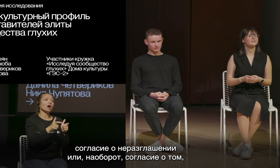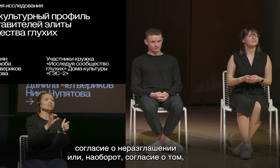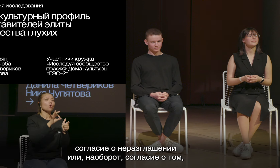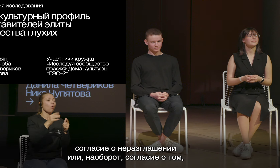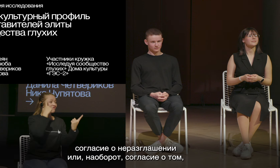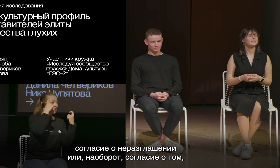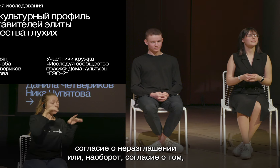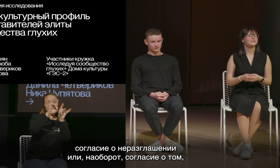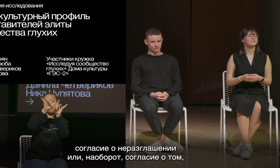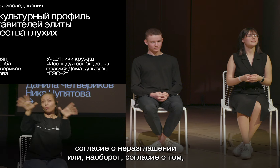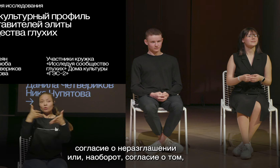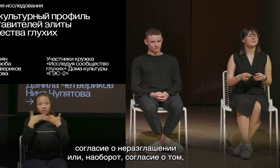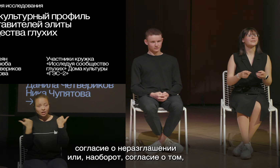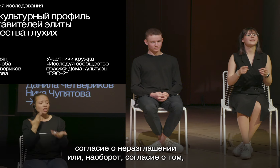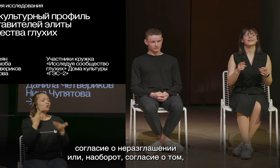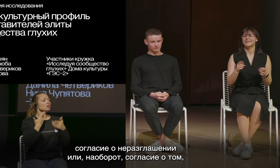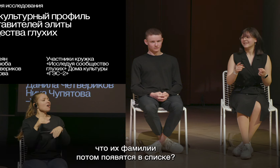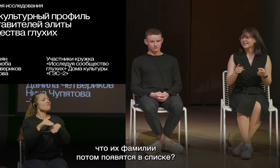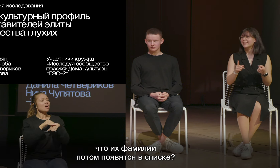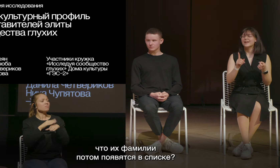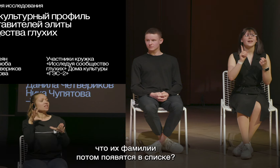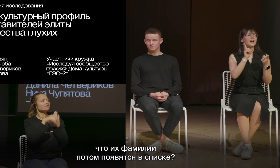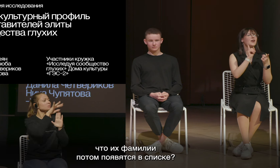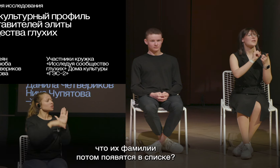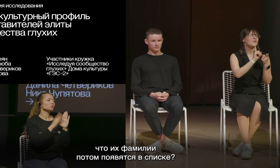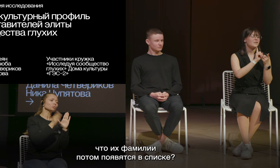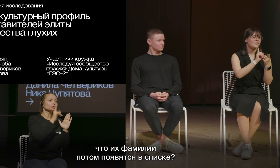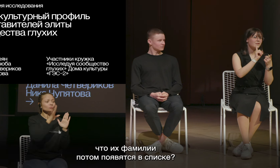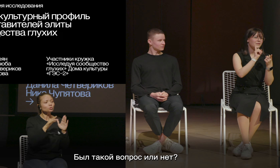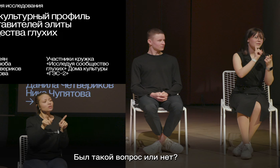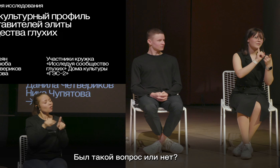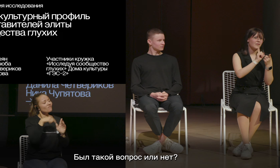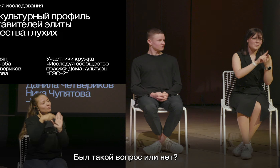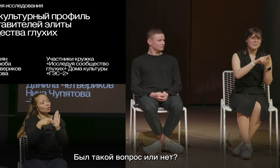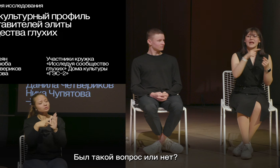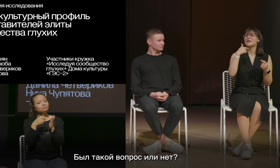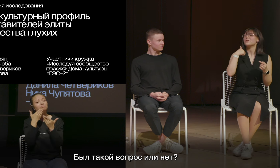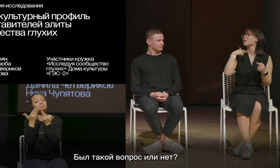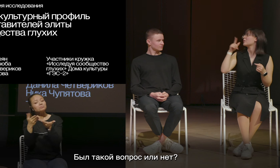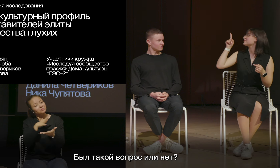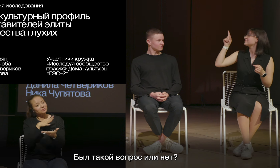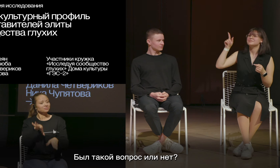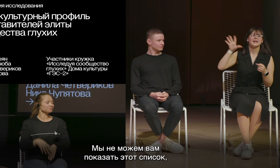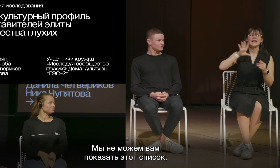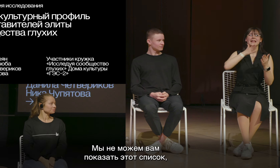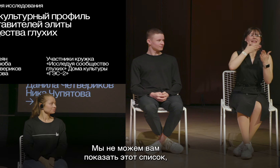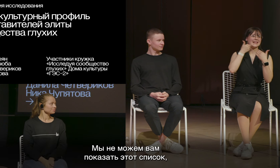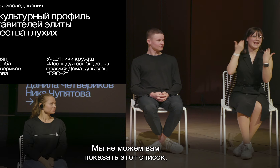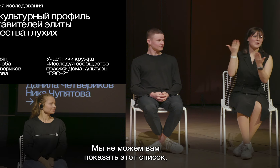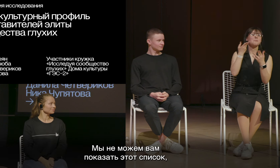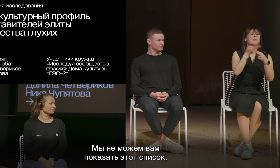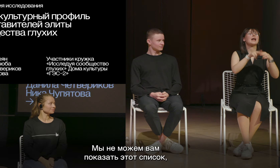что их фамилии потом появятся в списке. Был такой вопрос или нет? Ответ на первый вопрос. У